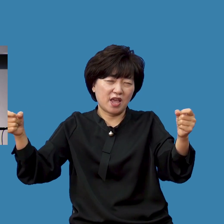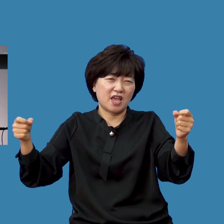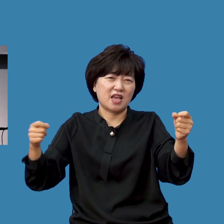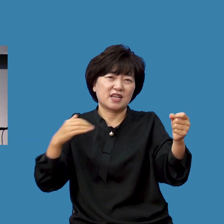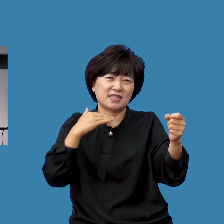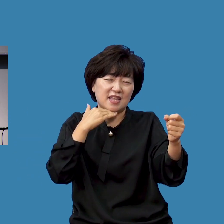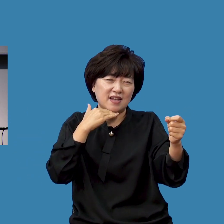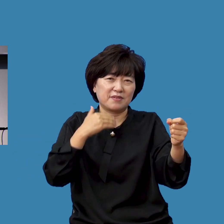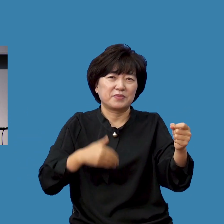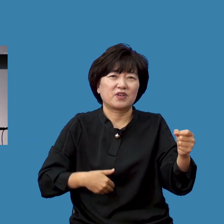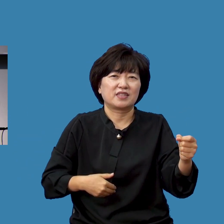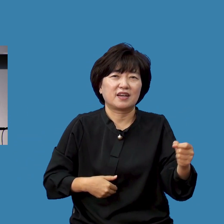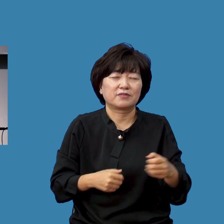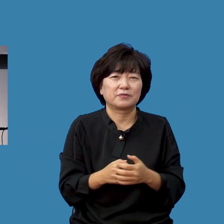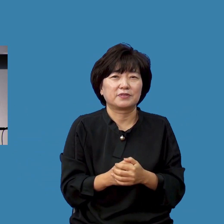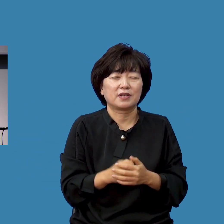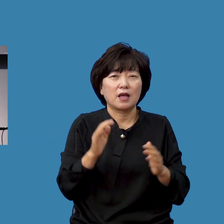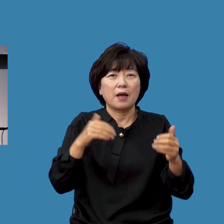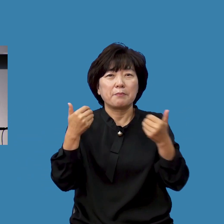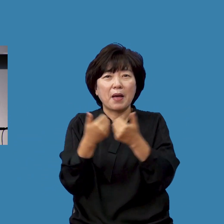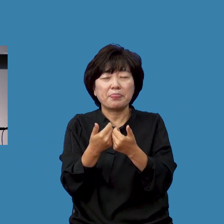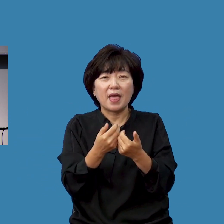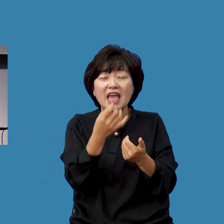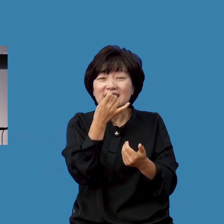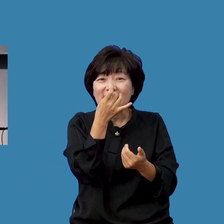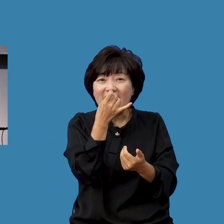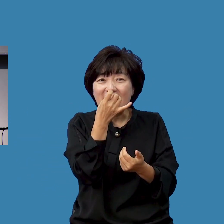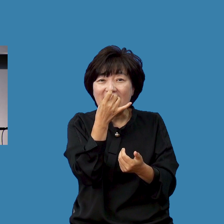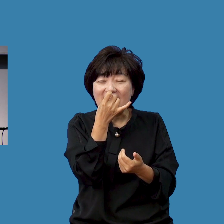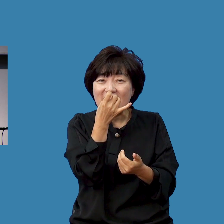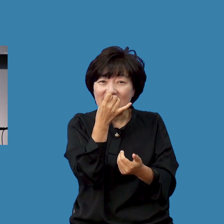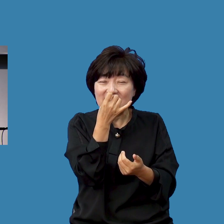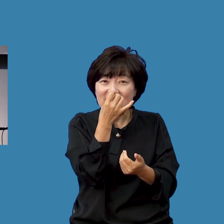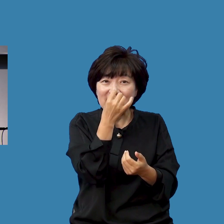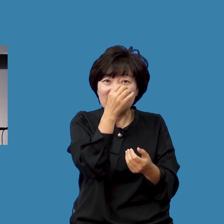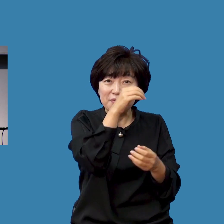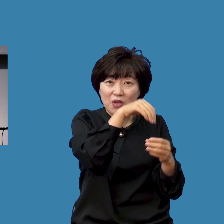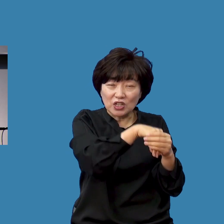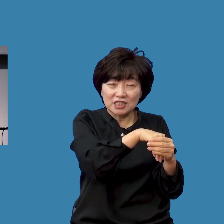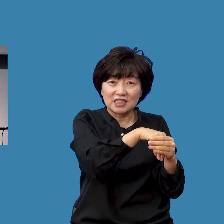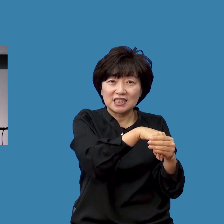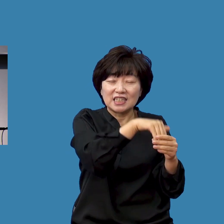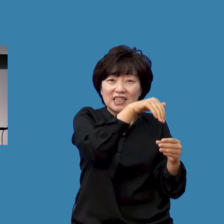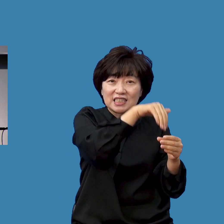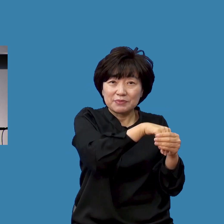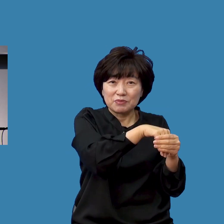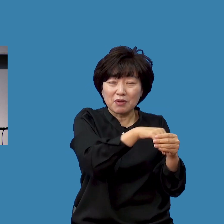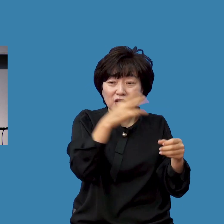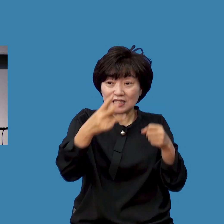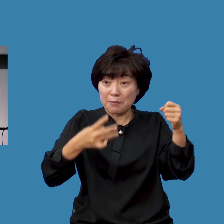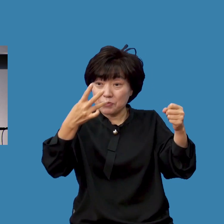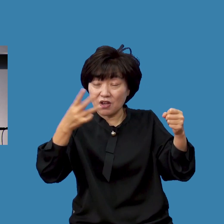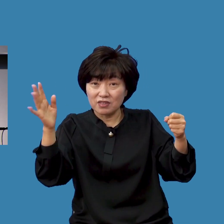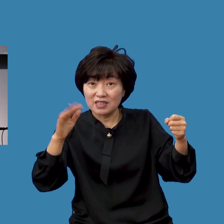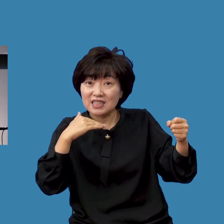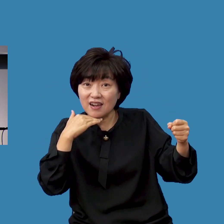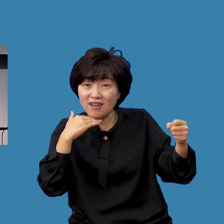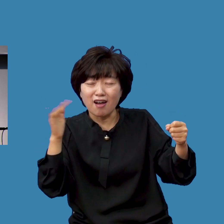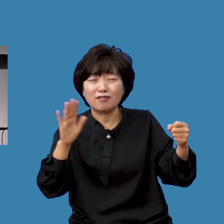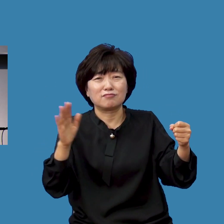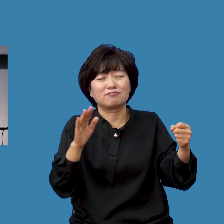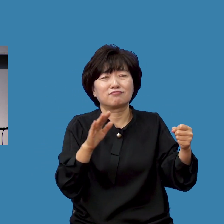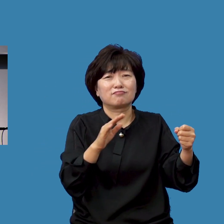있어야 열매를 딸 수 있어요. 반면 벼는 말이에요, 벼는 심으면 3년씩 기다리는 게